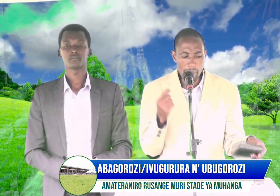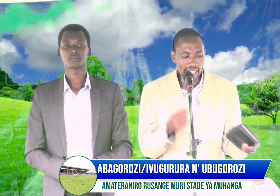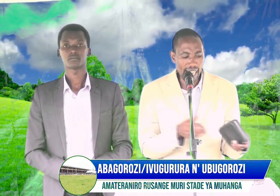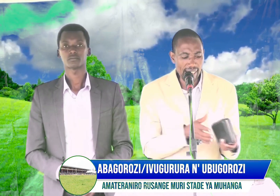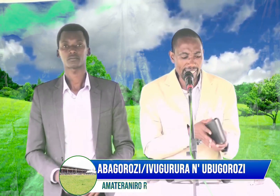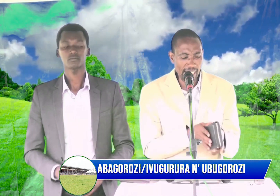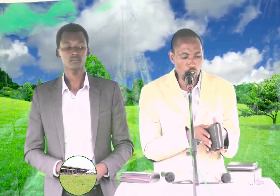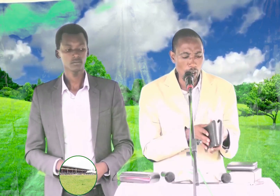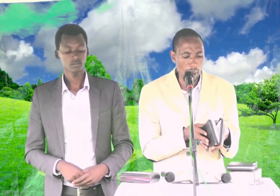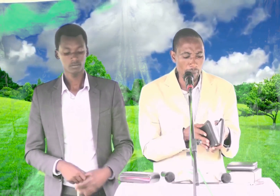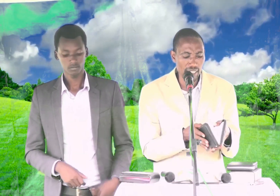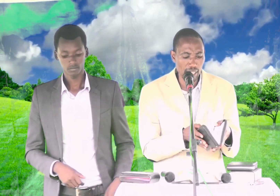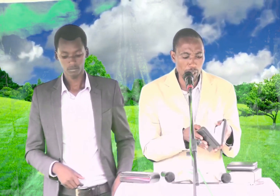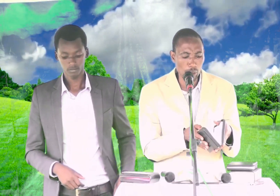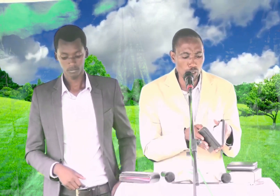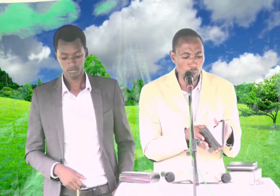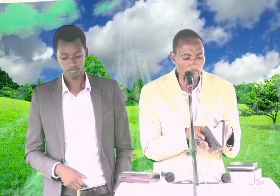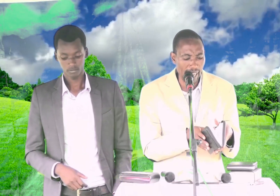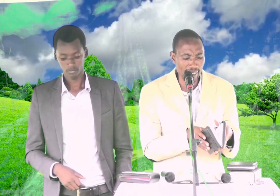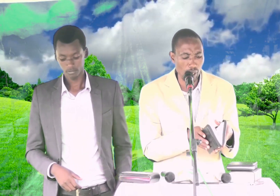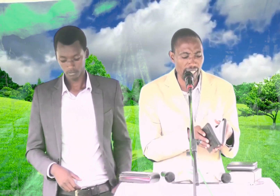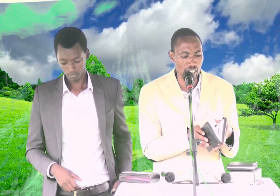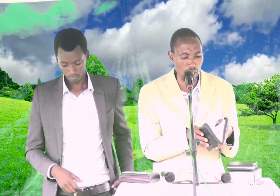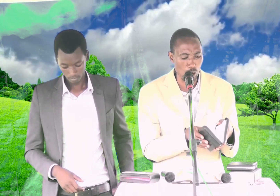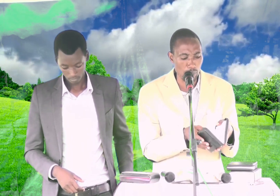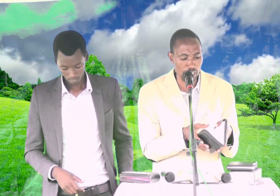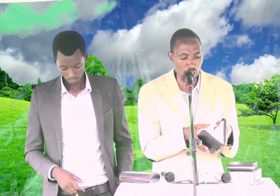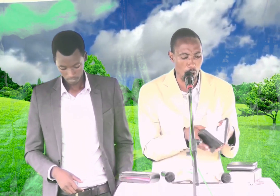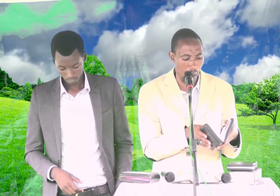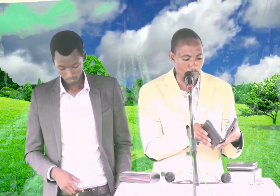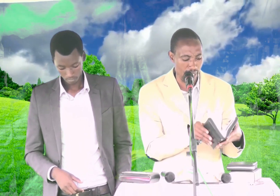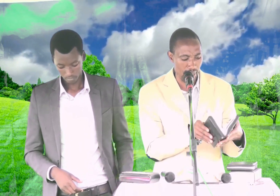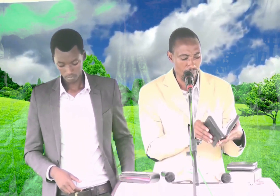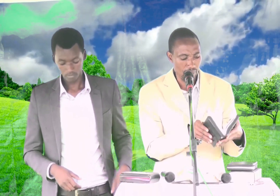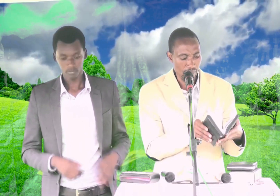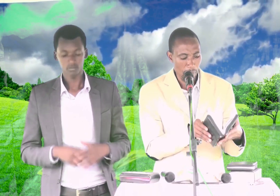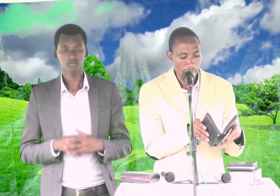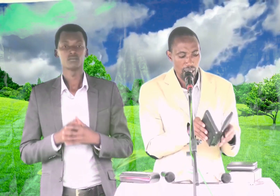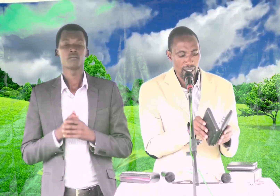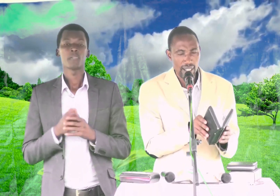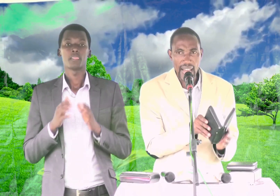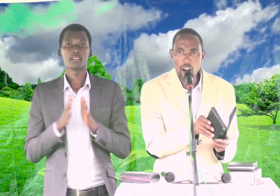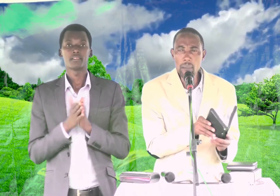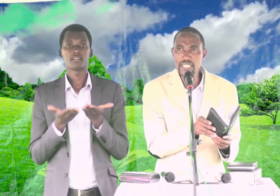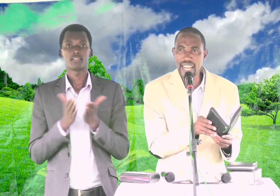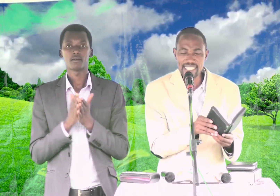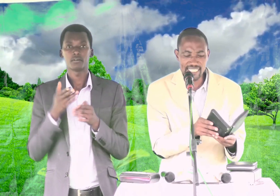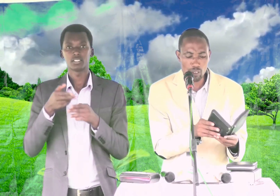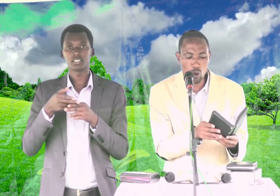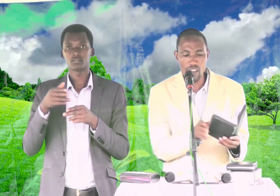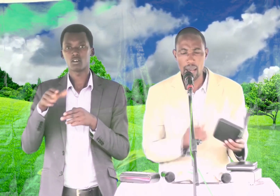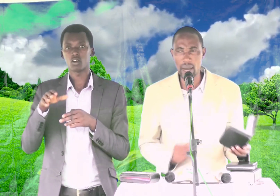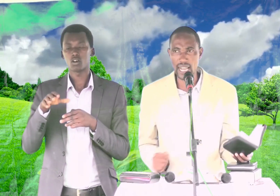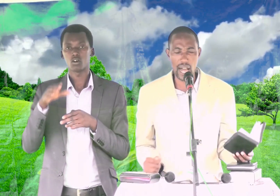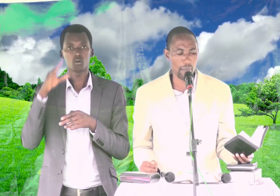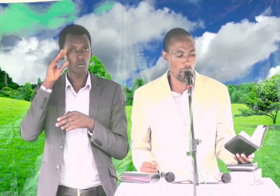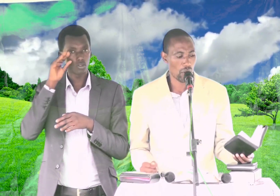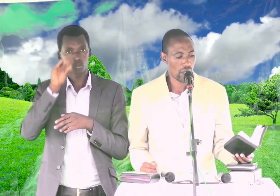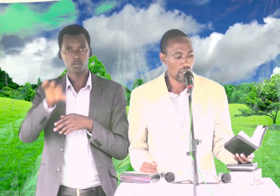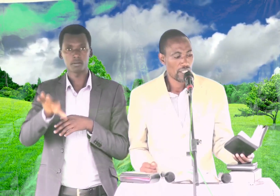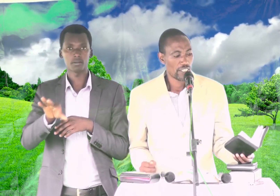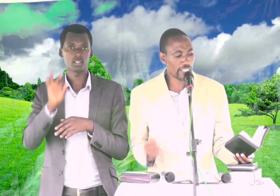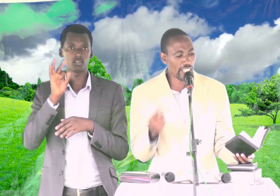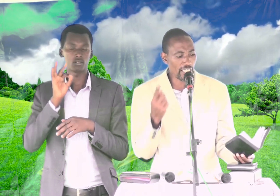amagambo akomeye kandi ateye ubwoba mu gitabo cy'ubutumwa bwatoranijwe umuzingo wa mbere. Ngaho mugerageze kumva aya